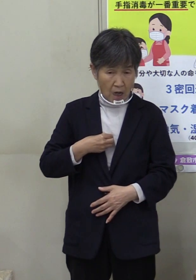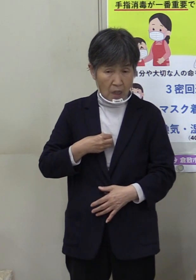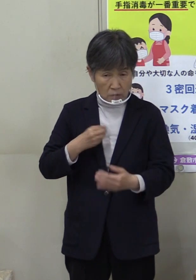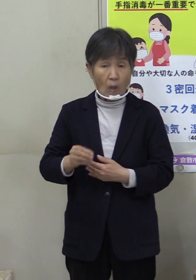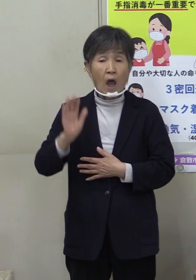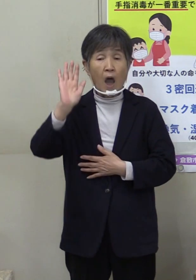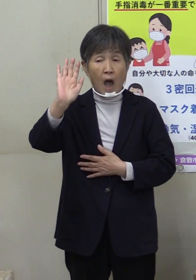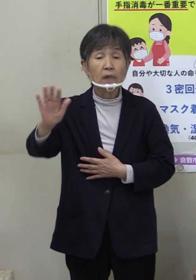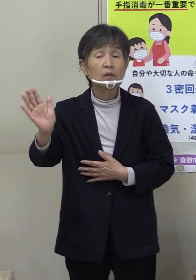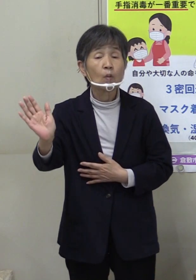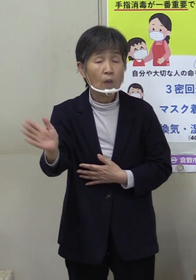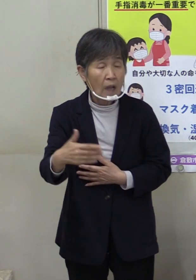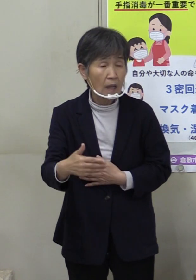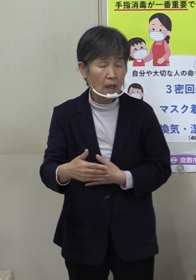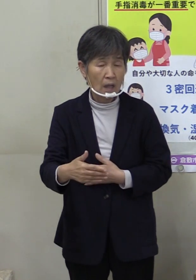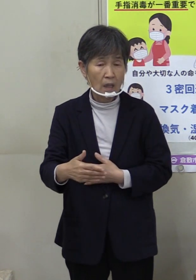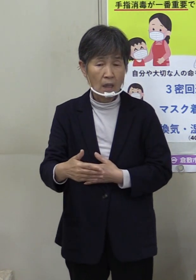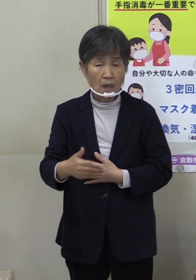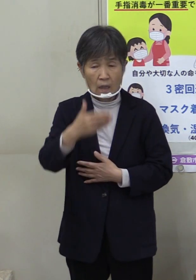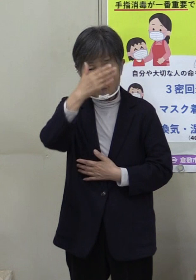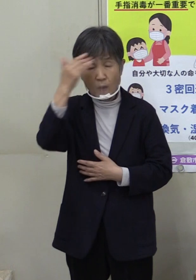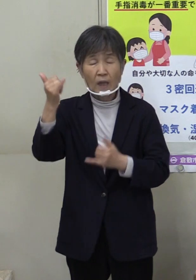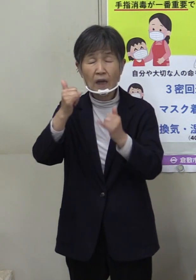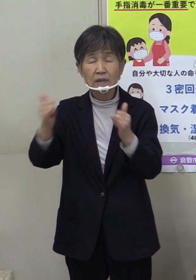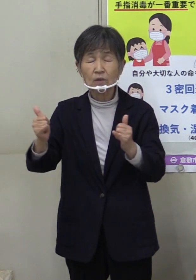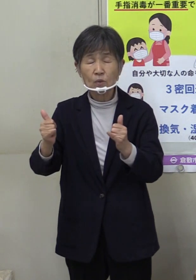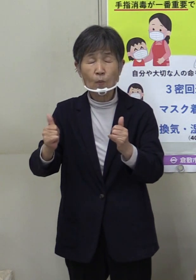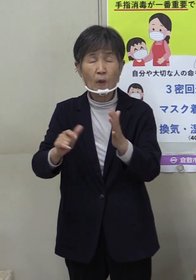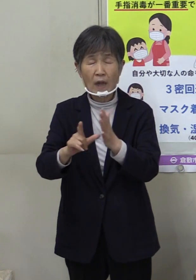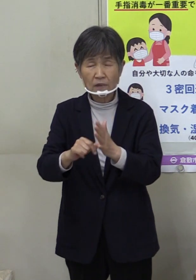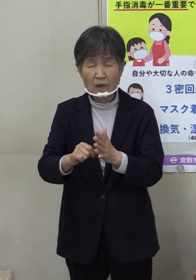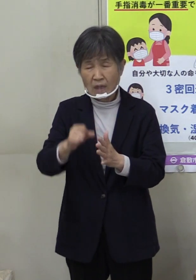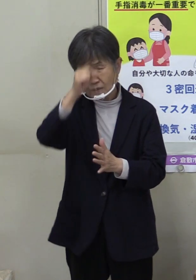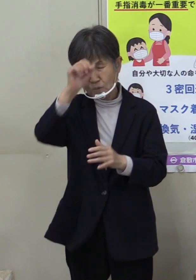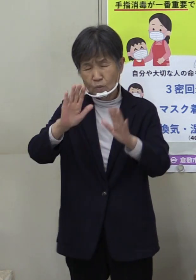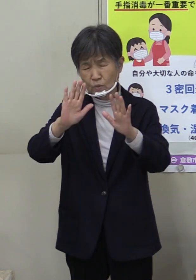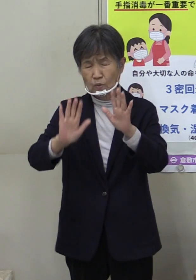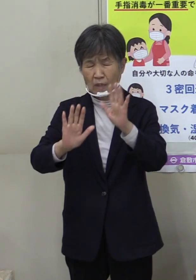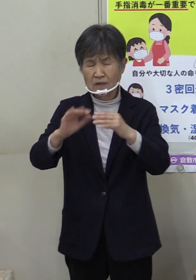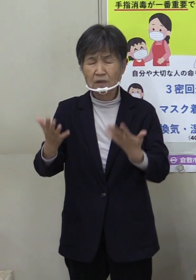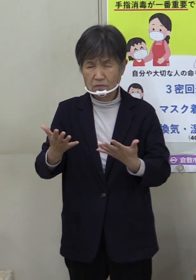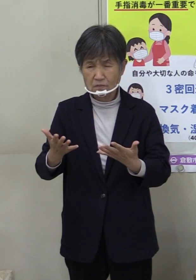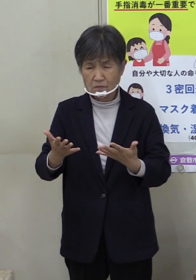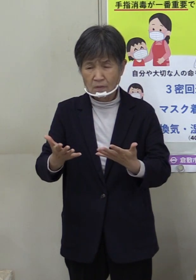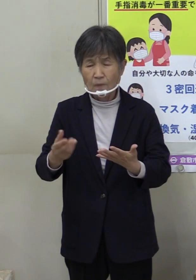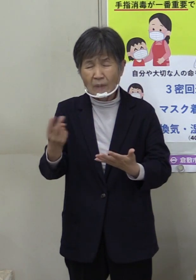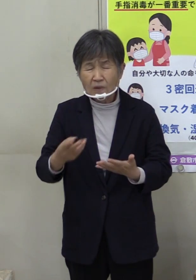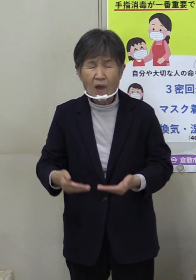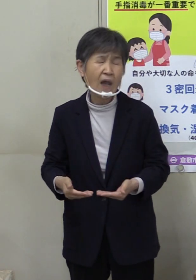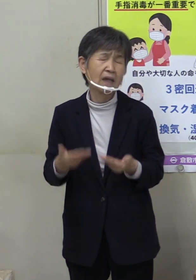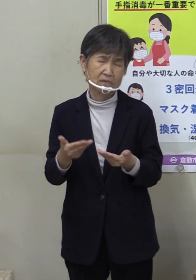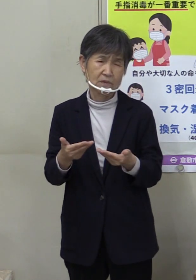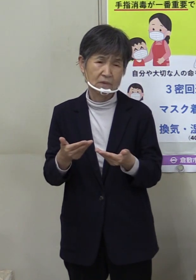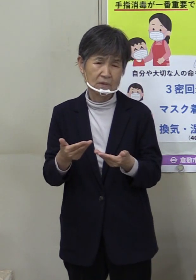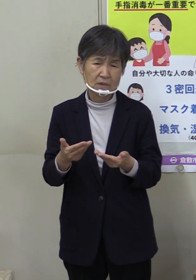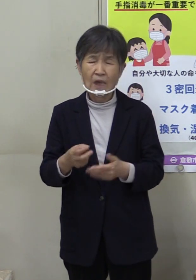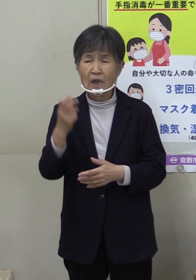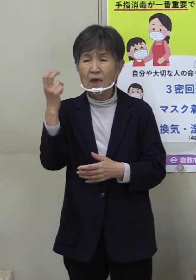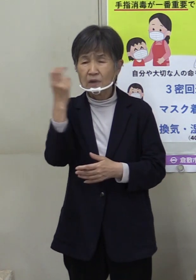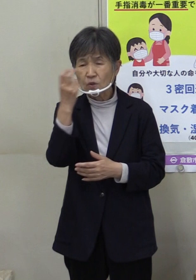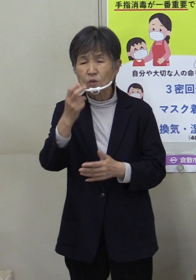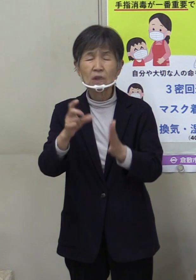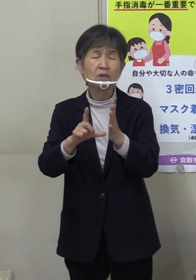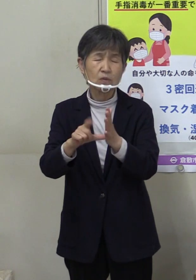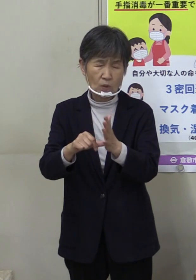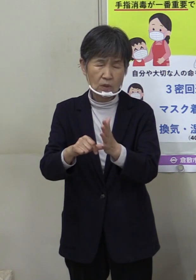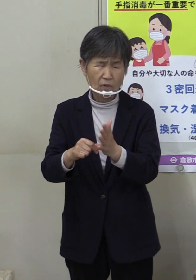から例えば、若い人の場合は無症状もしくは症状があったとしても非常に軽くてですね、調査をする段